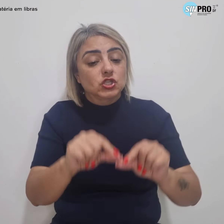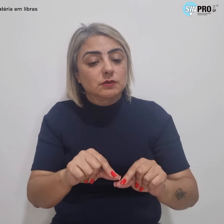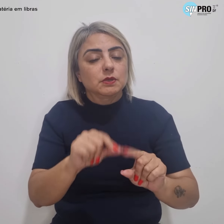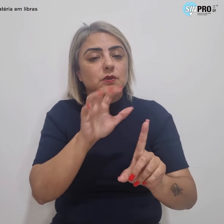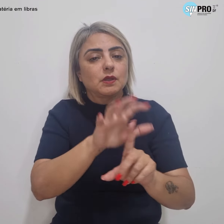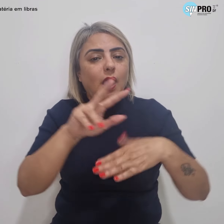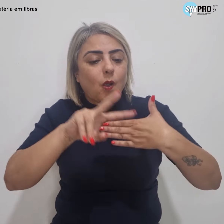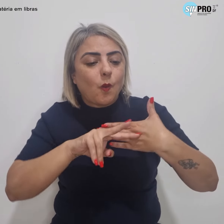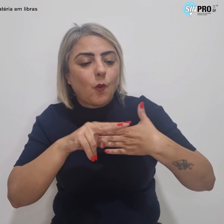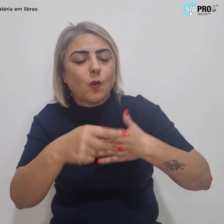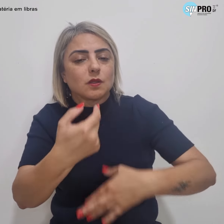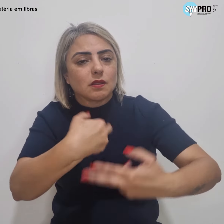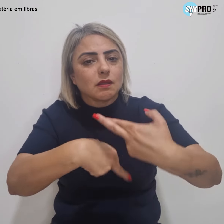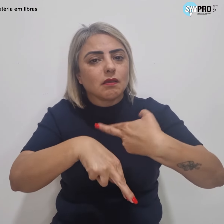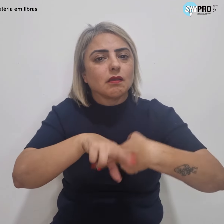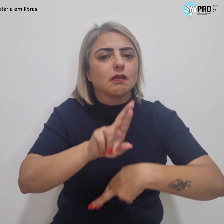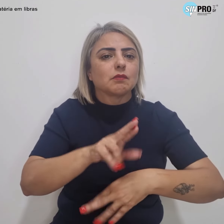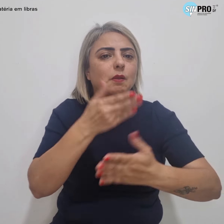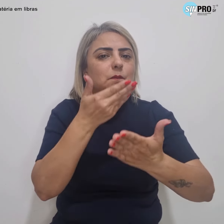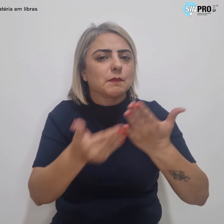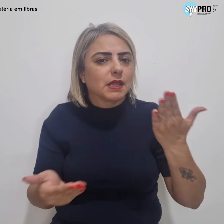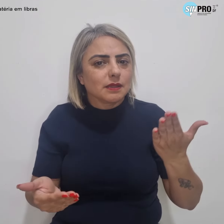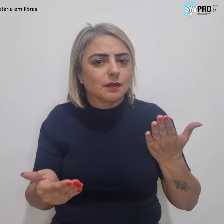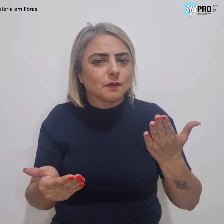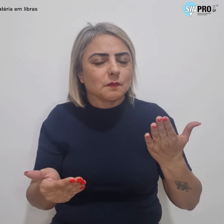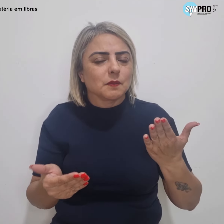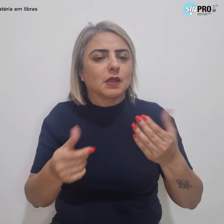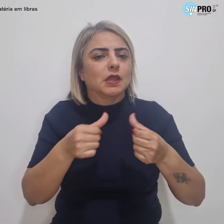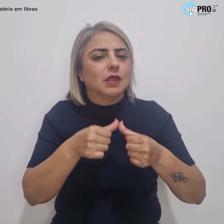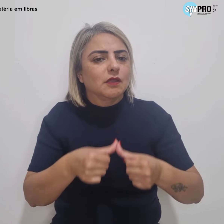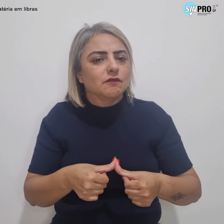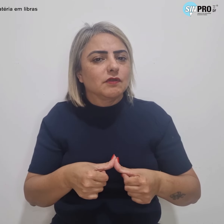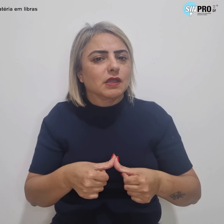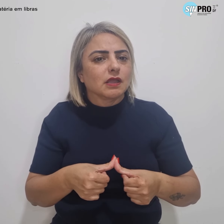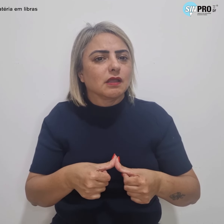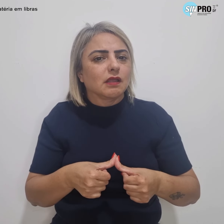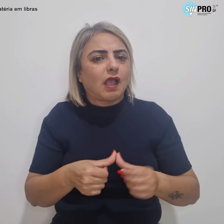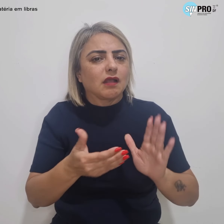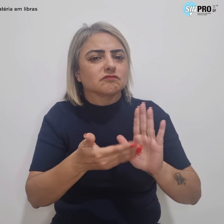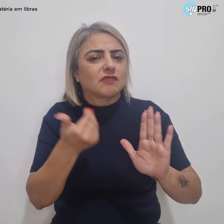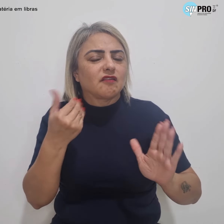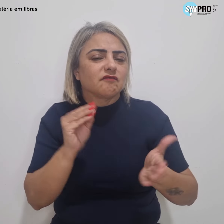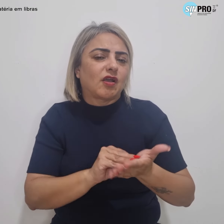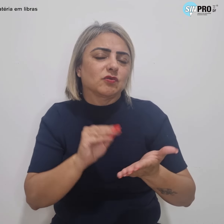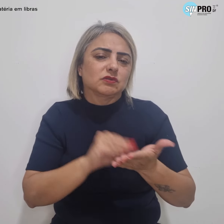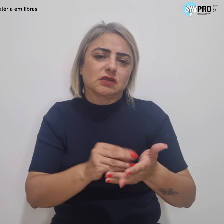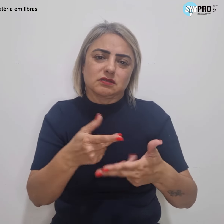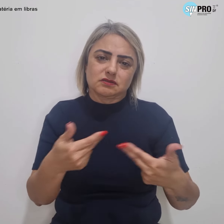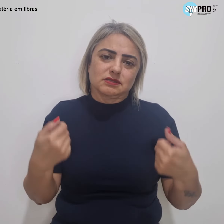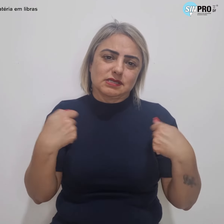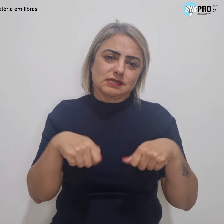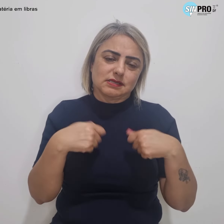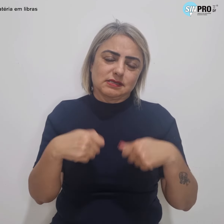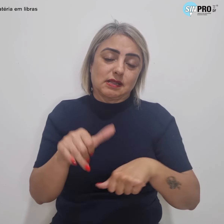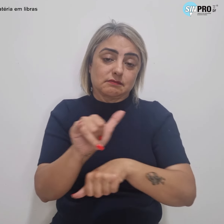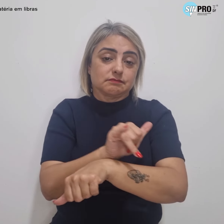e recuperar o que foi perdido e ficaram aquém do necessário. A estratégia de